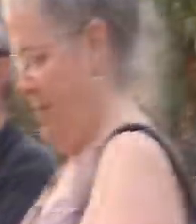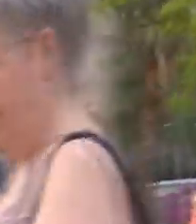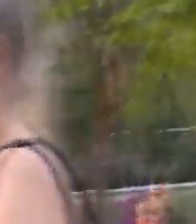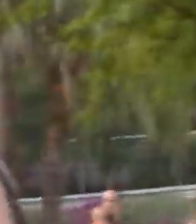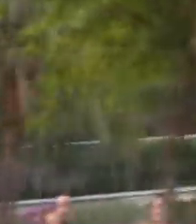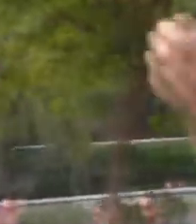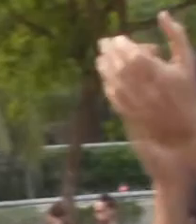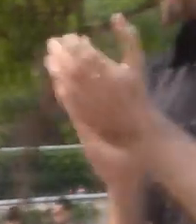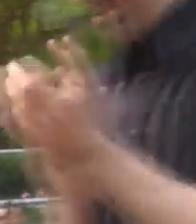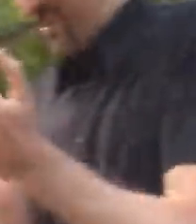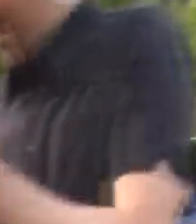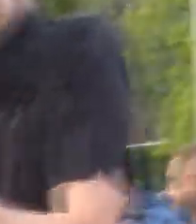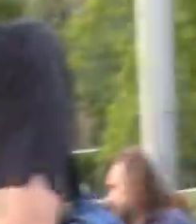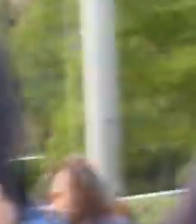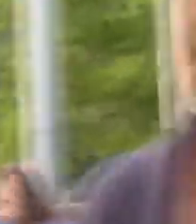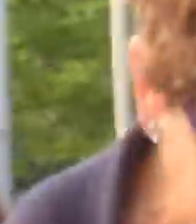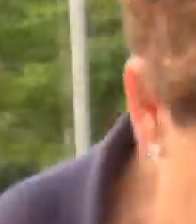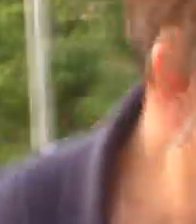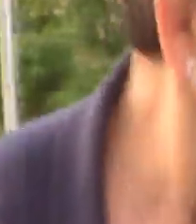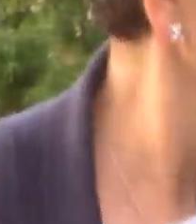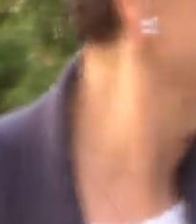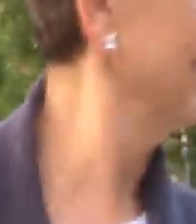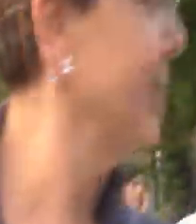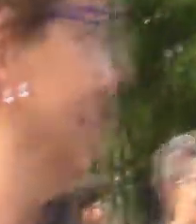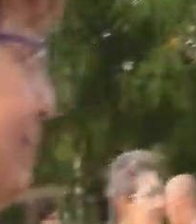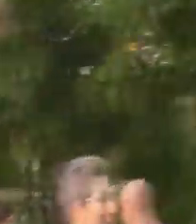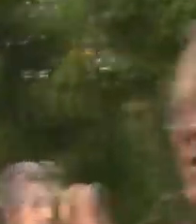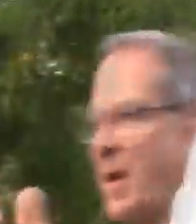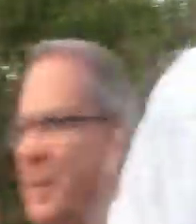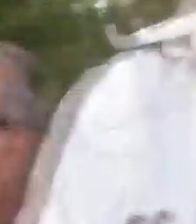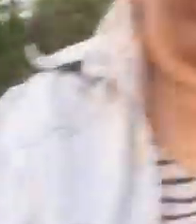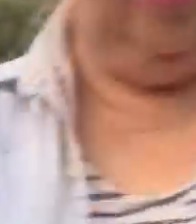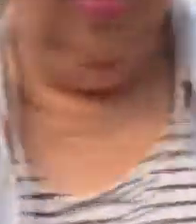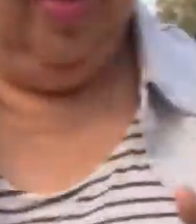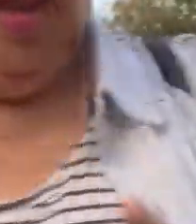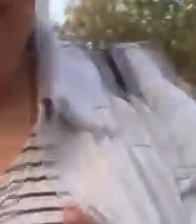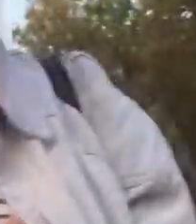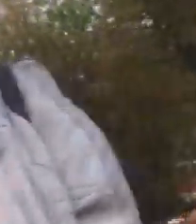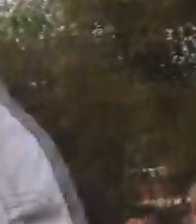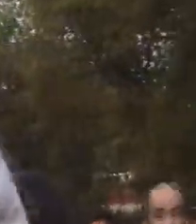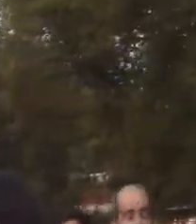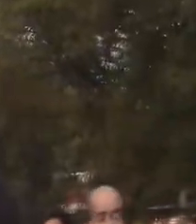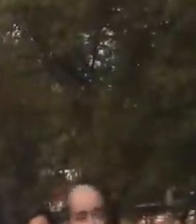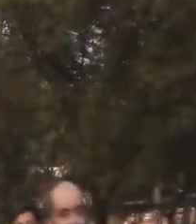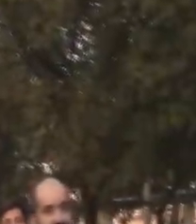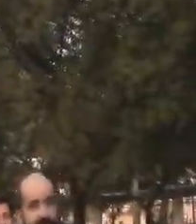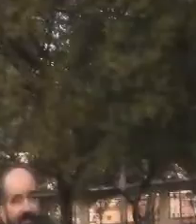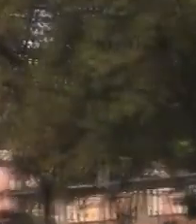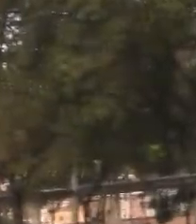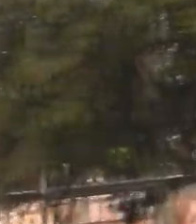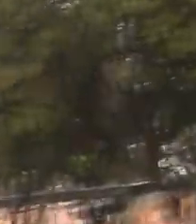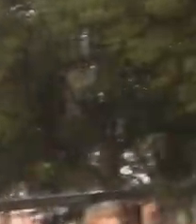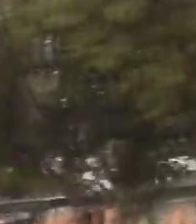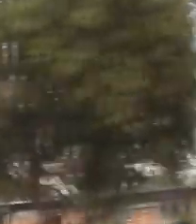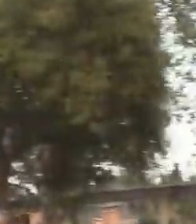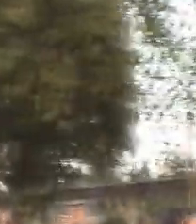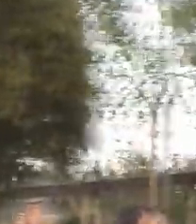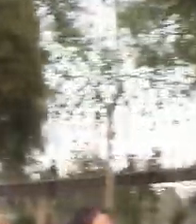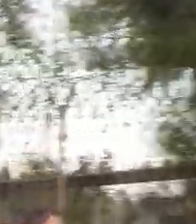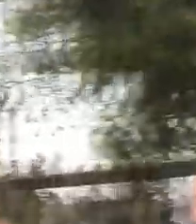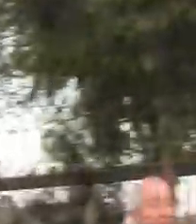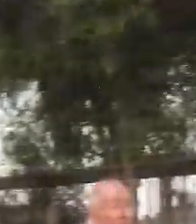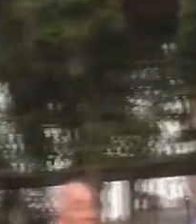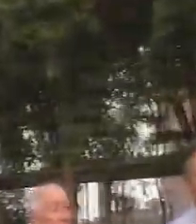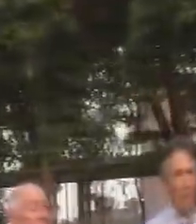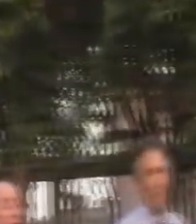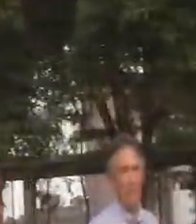Moltes gràcies per aquest fantàstic favor, molt maco, la veritat. Res més, només agrair-vos a tots que heu vingut avui,